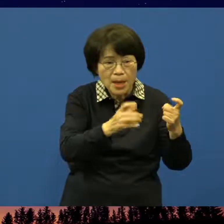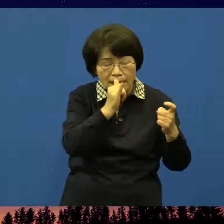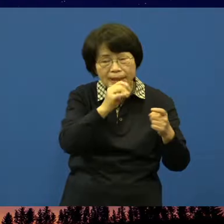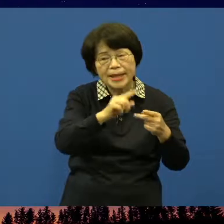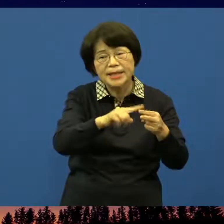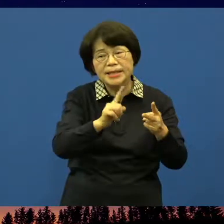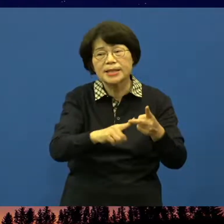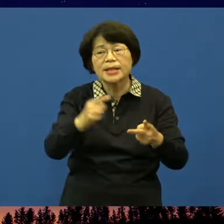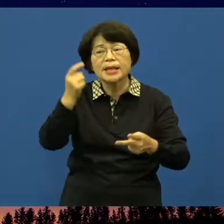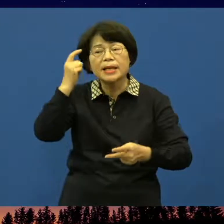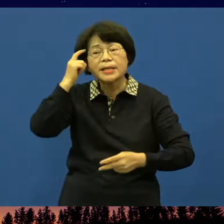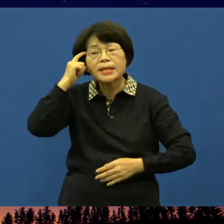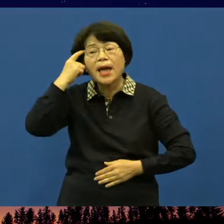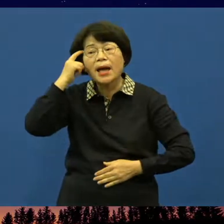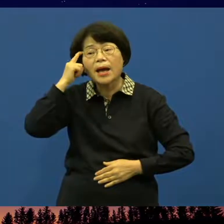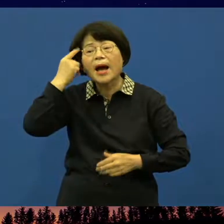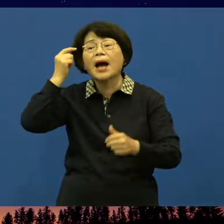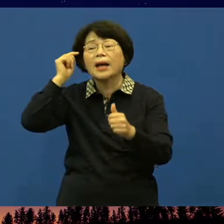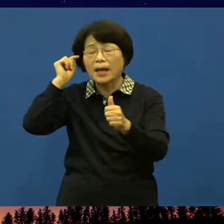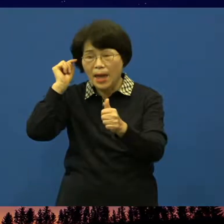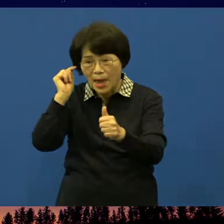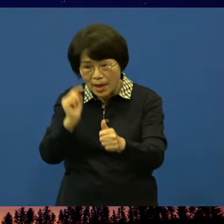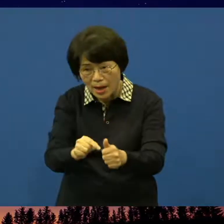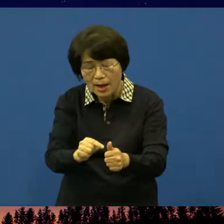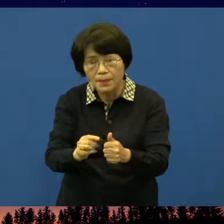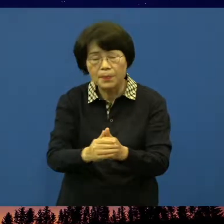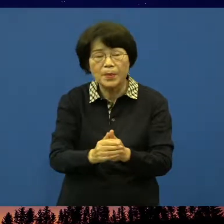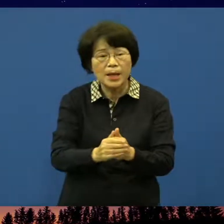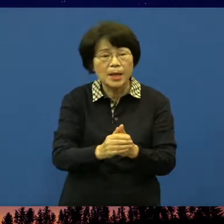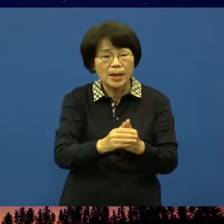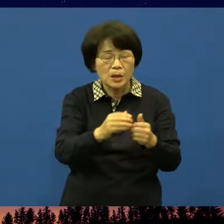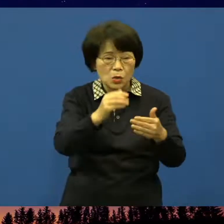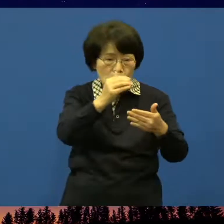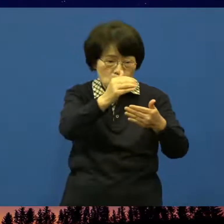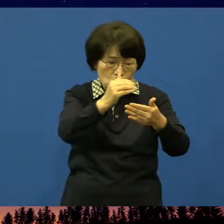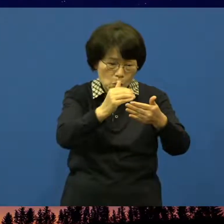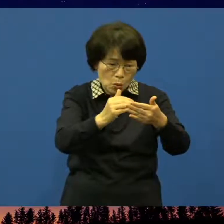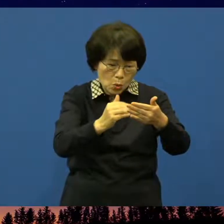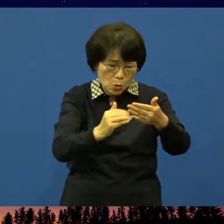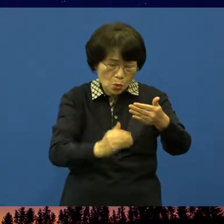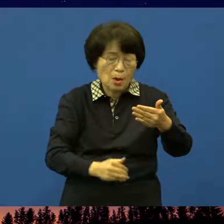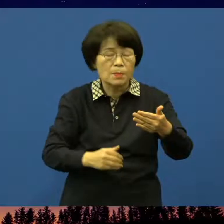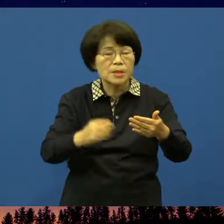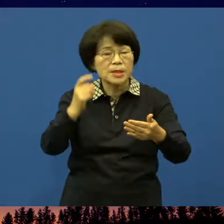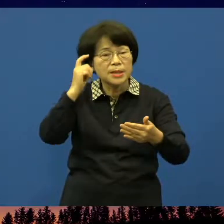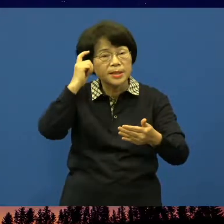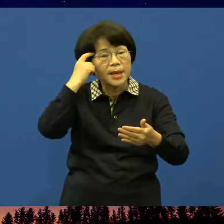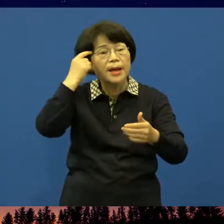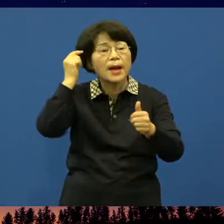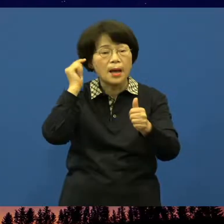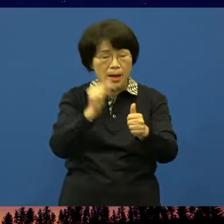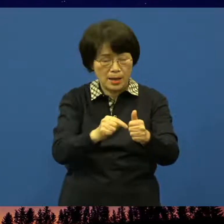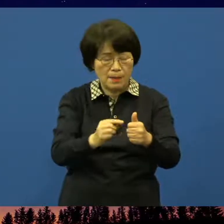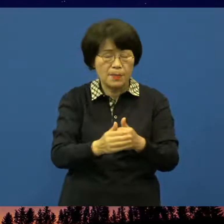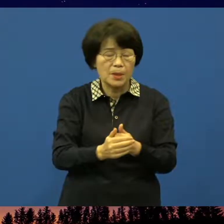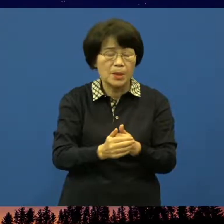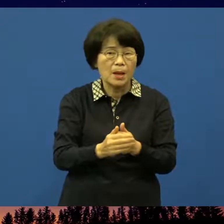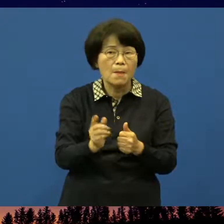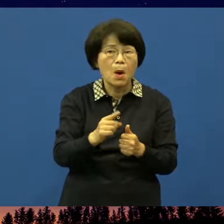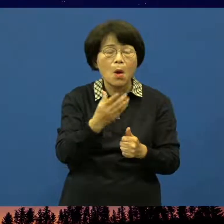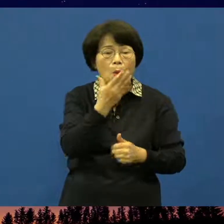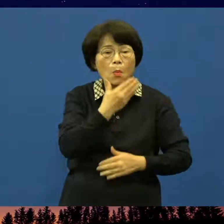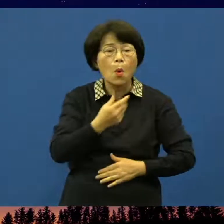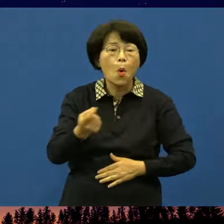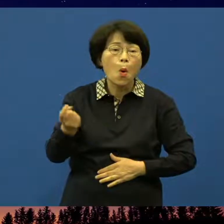생각하라. 자, 이렇게 여러 가지 쭉 열거하면서 이것들을 생각하라는 거예요. 생각하라. 자, 그 말은 뭘까요?